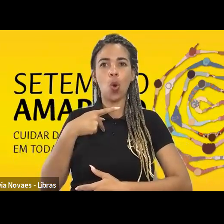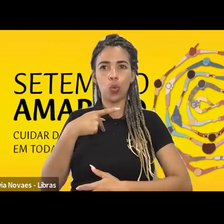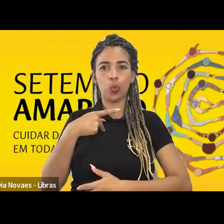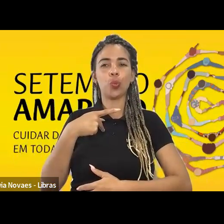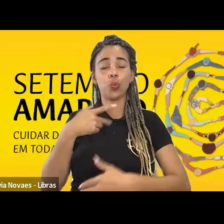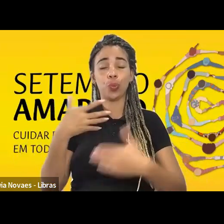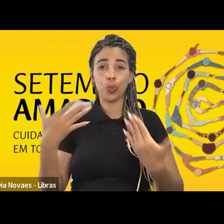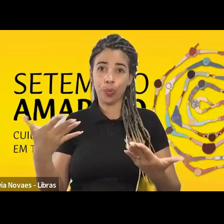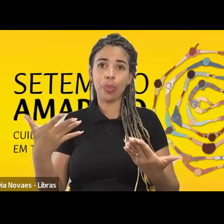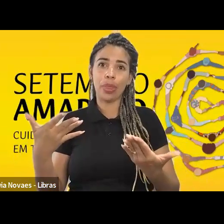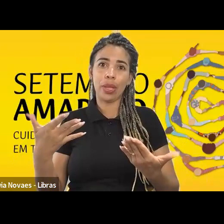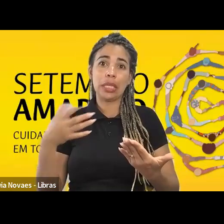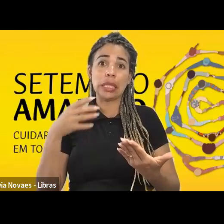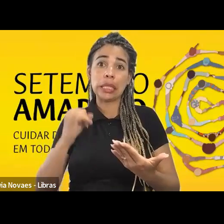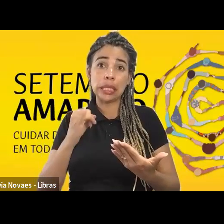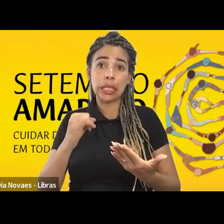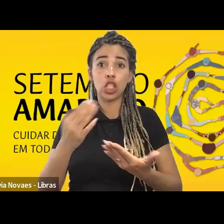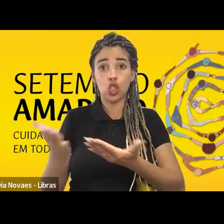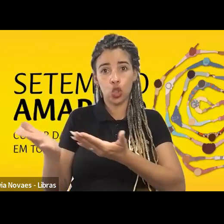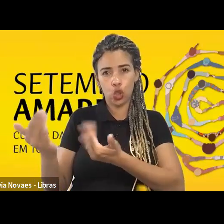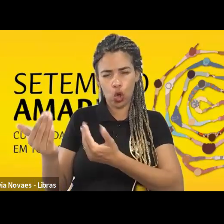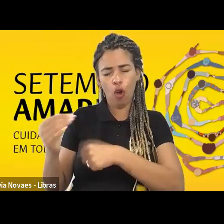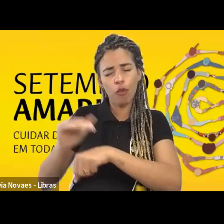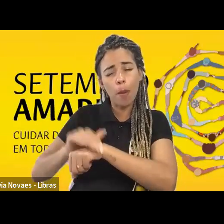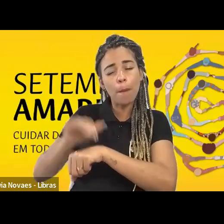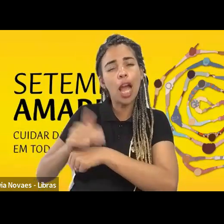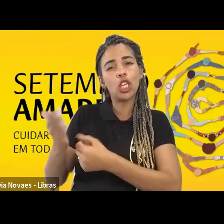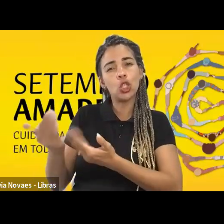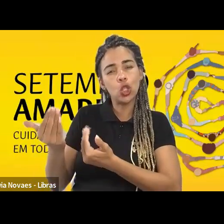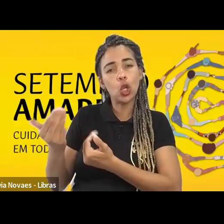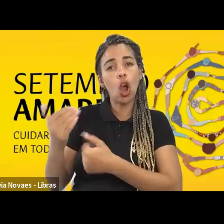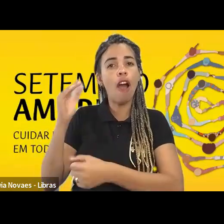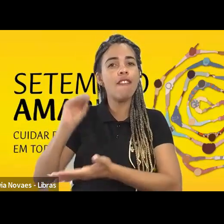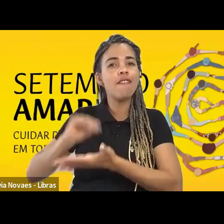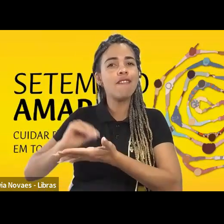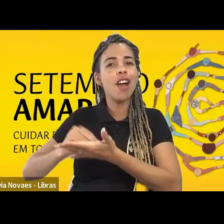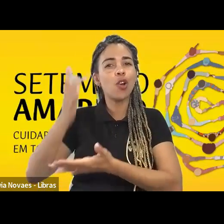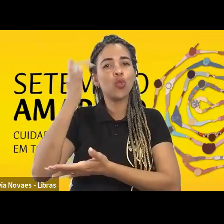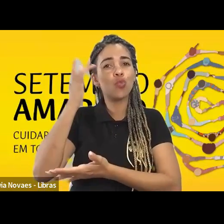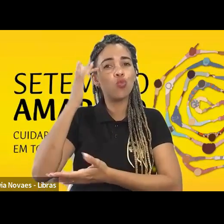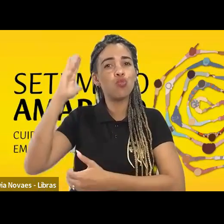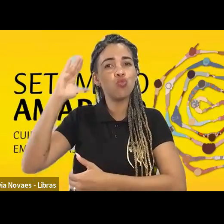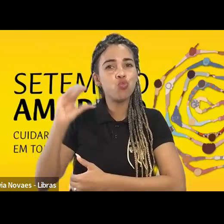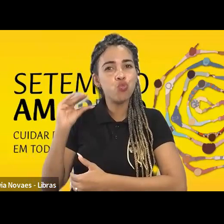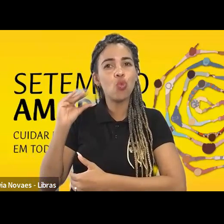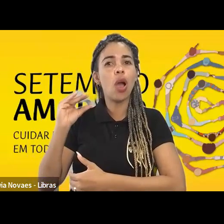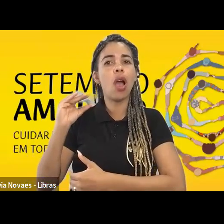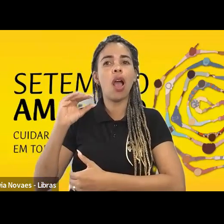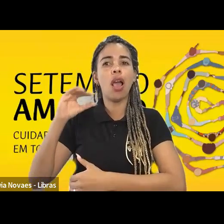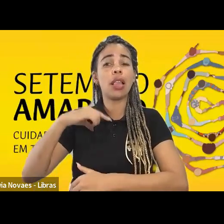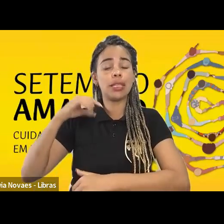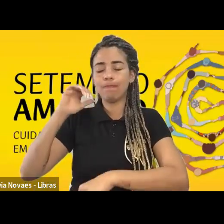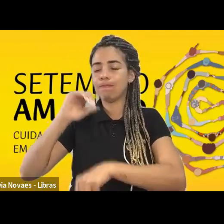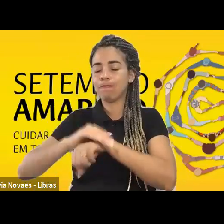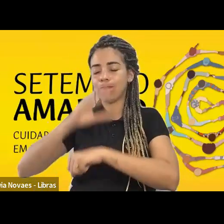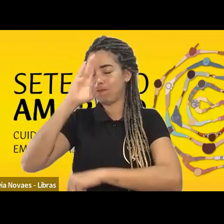prazer. Quanto mais jovem nós somos, quanto mais imaturos nós somos, mais automático e mais